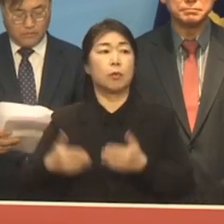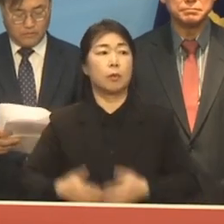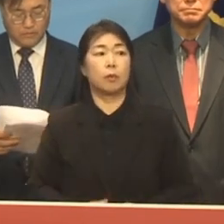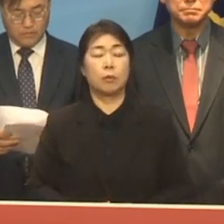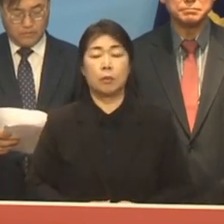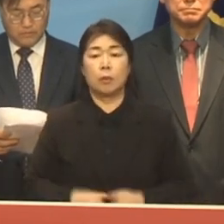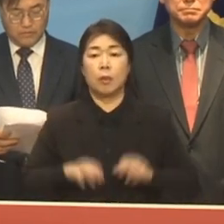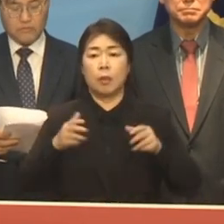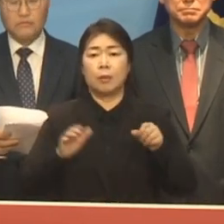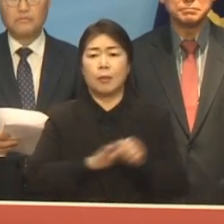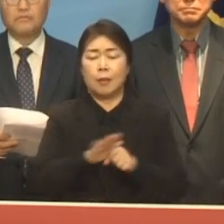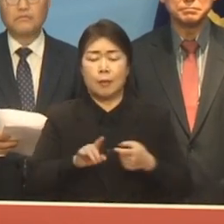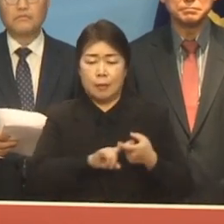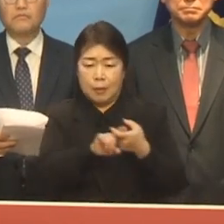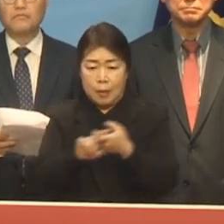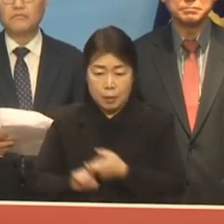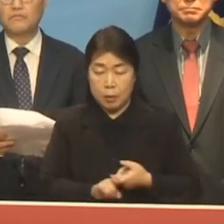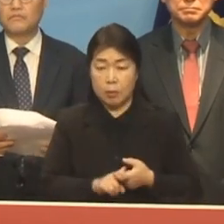애국단체들과 연대하여